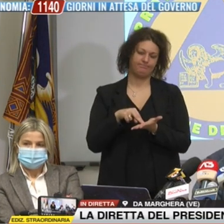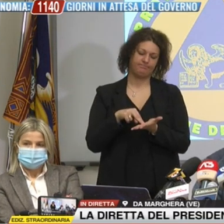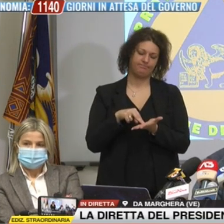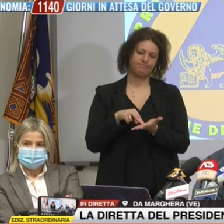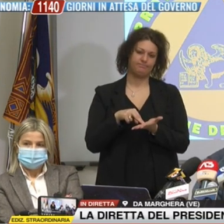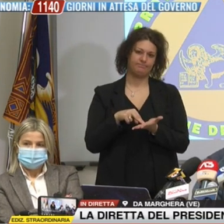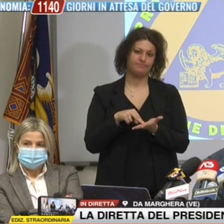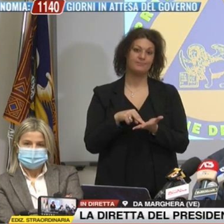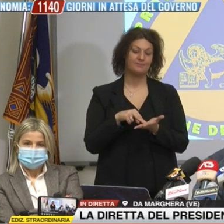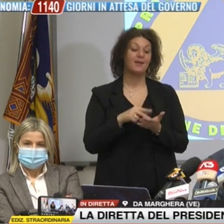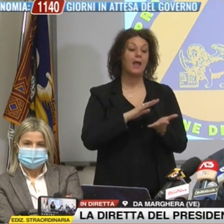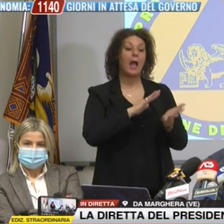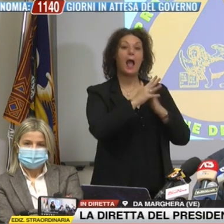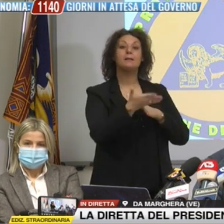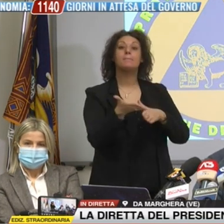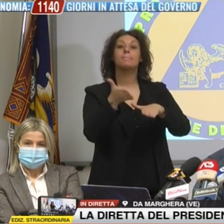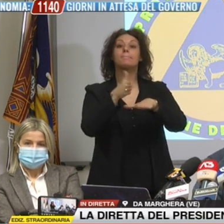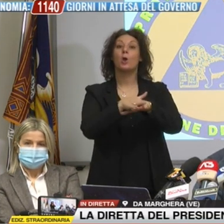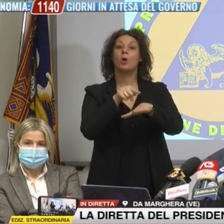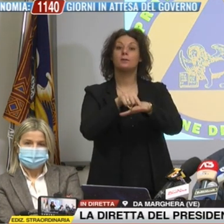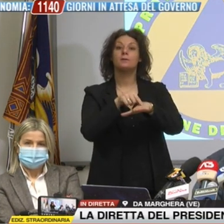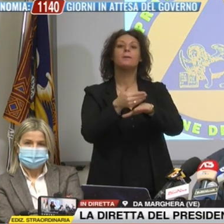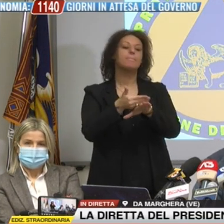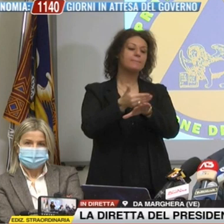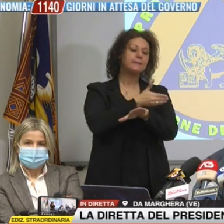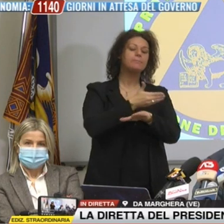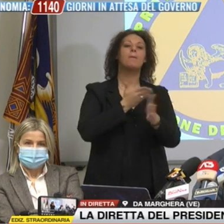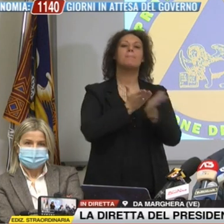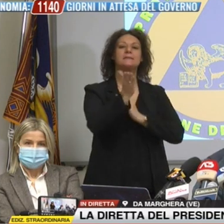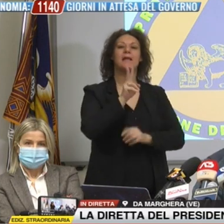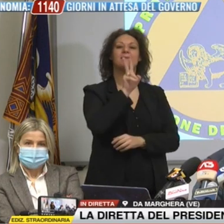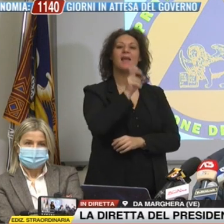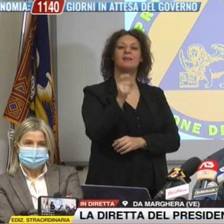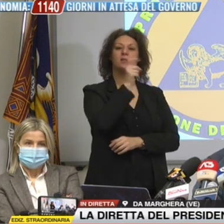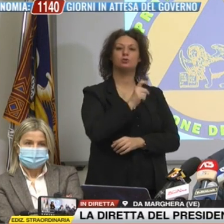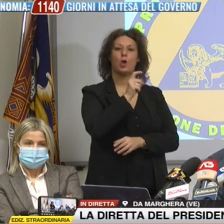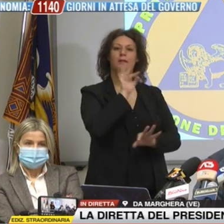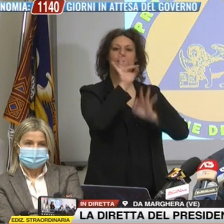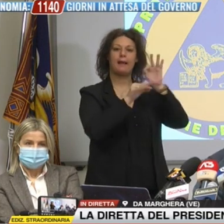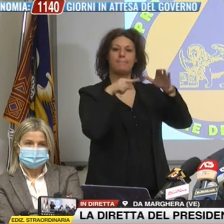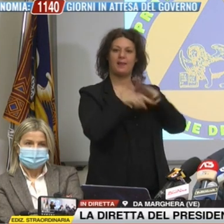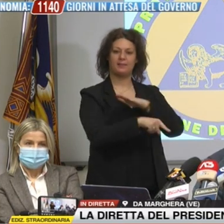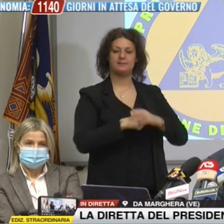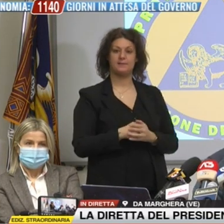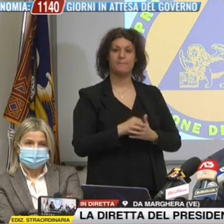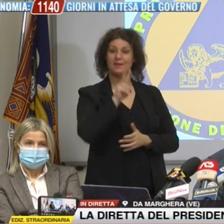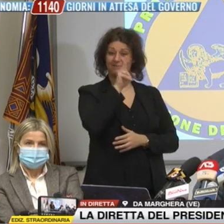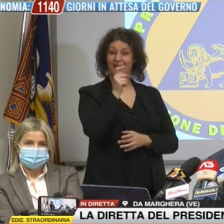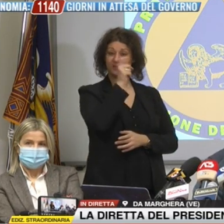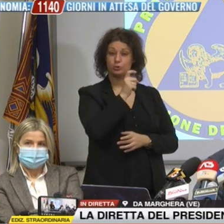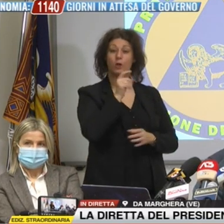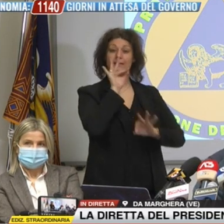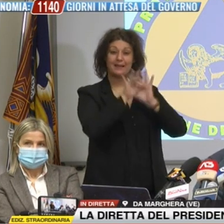E che quelli che muoiono spesso ci restano 20 giorni in terapia intensiva. Anche qui sottoposti a trattamenti che sono